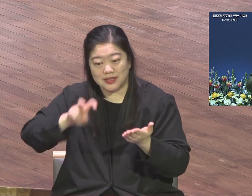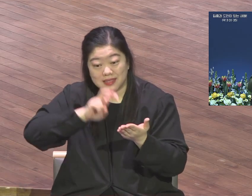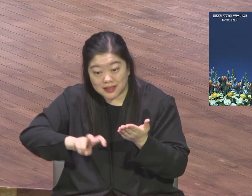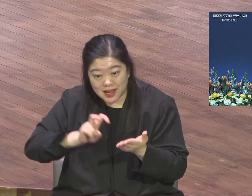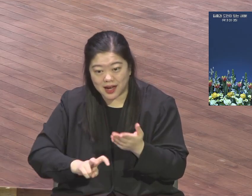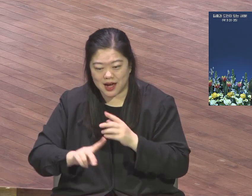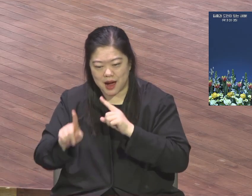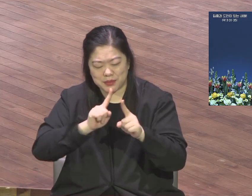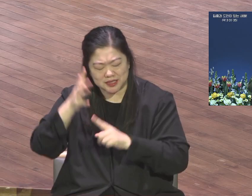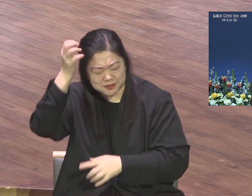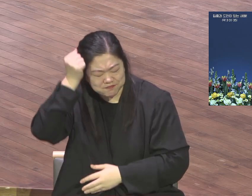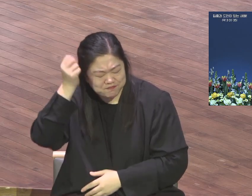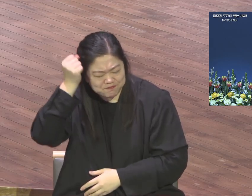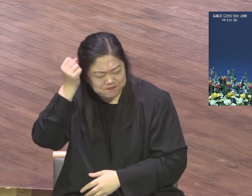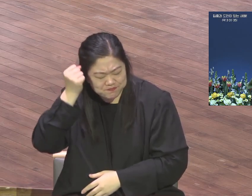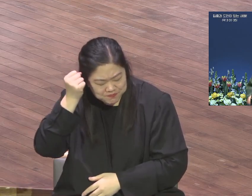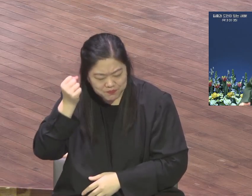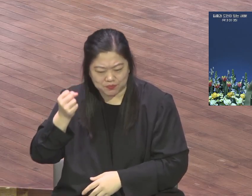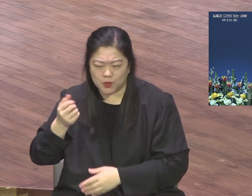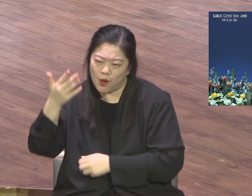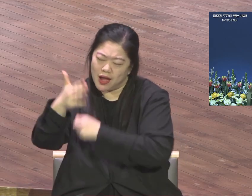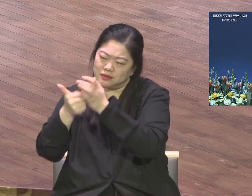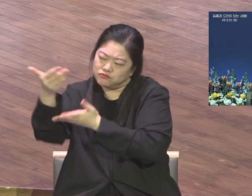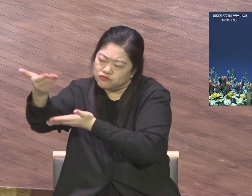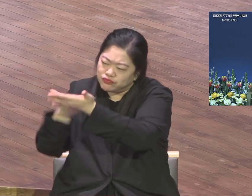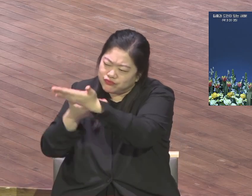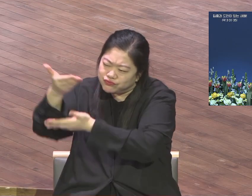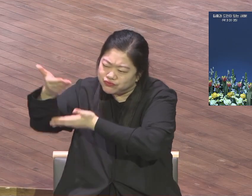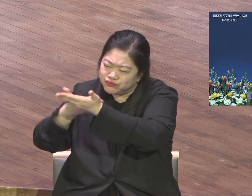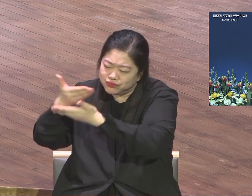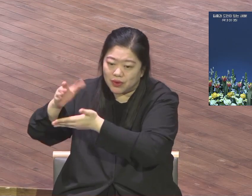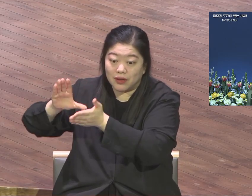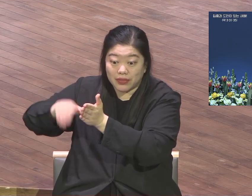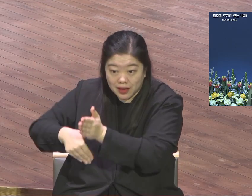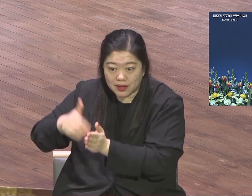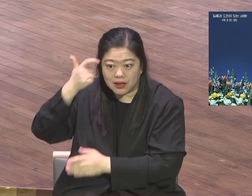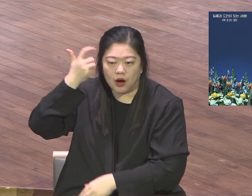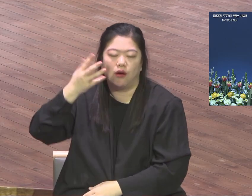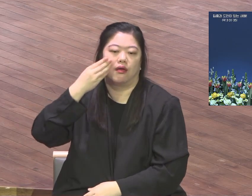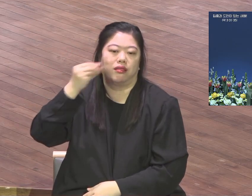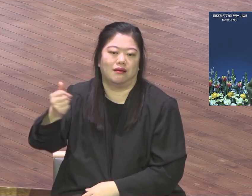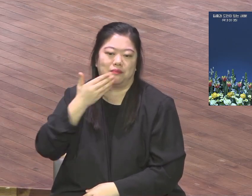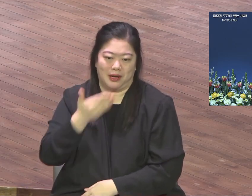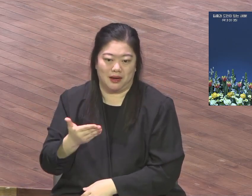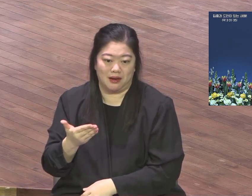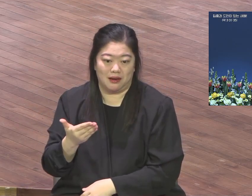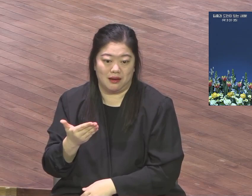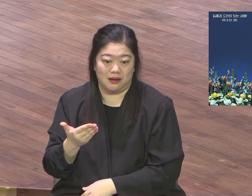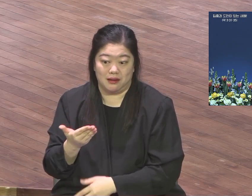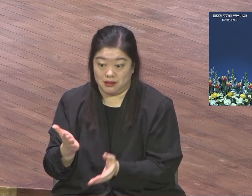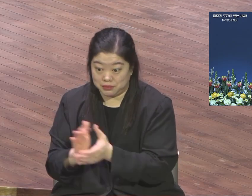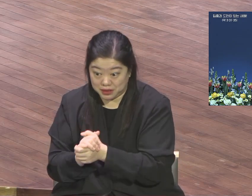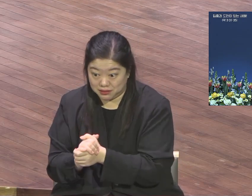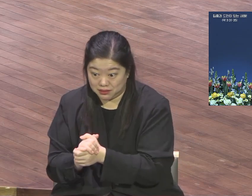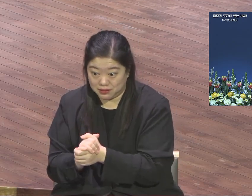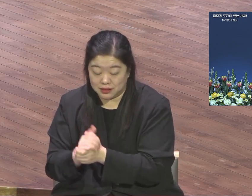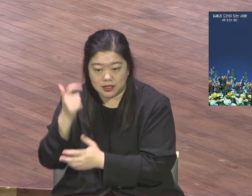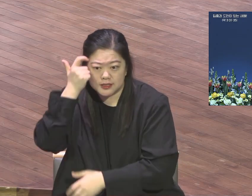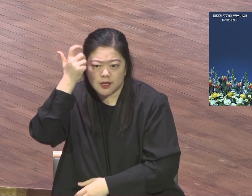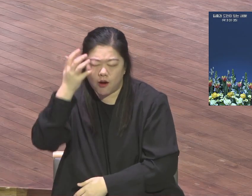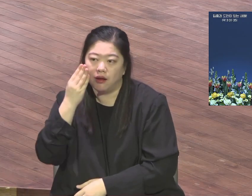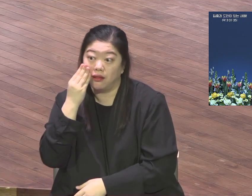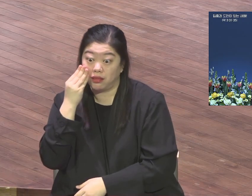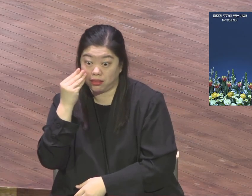묵상하냐? 내 영혼아, 하나님께 교제하냐? 내 영혼아, 이게 잘 돼야 돼. 그 다음에, 그